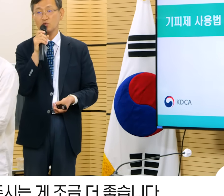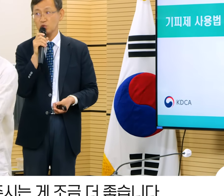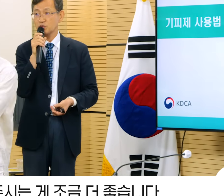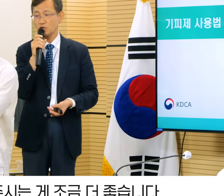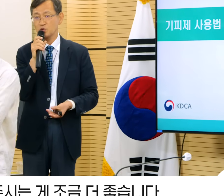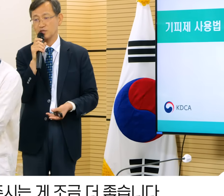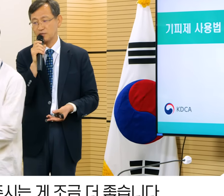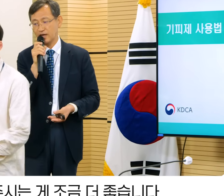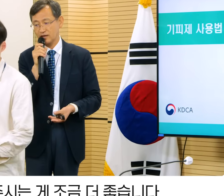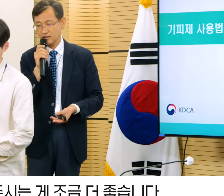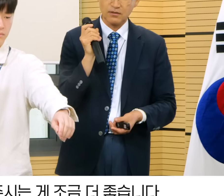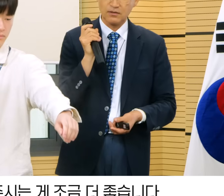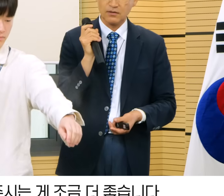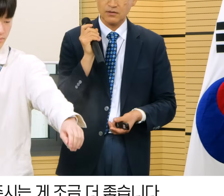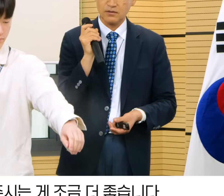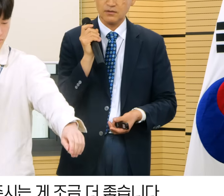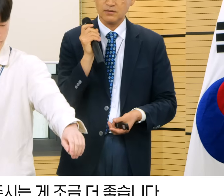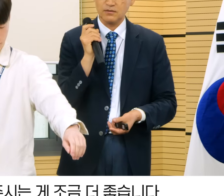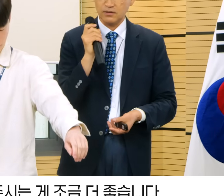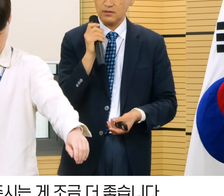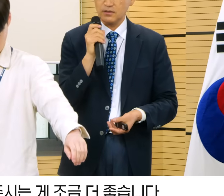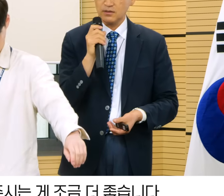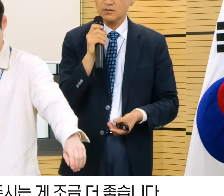주시는 게 조금 더 좋습니다.